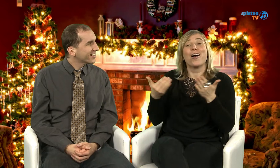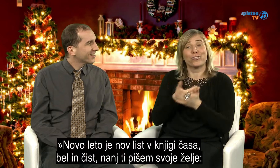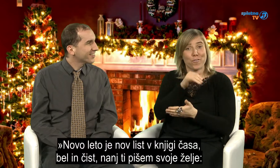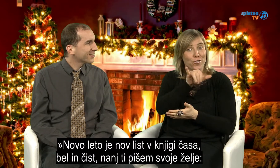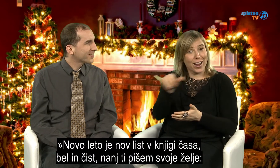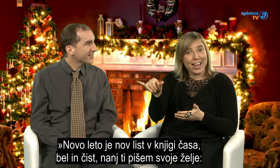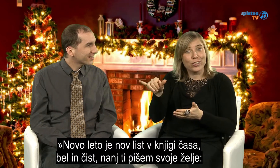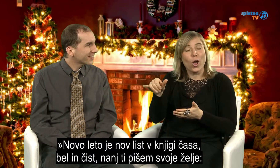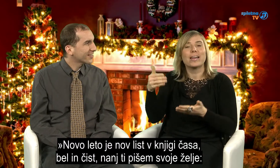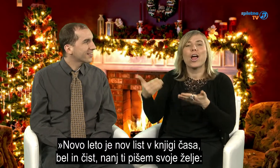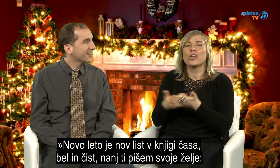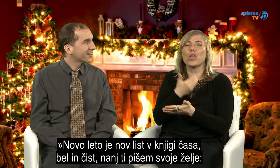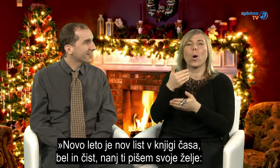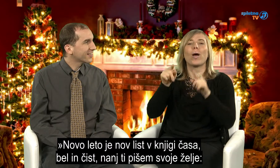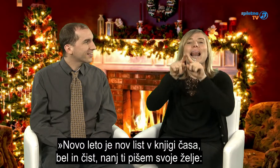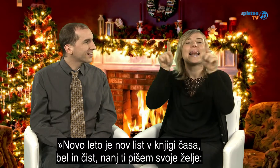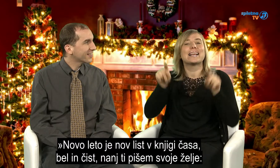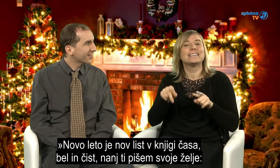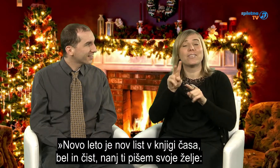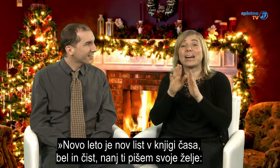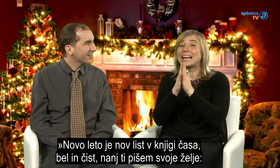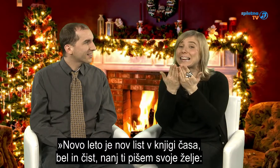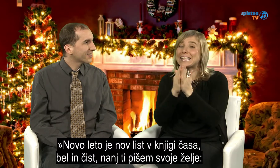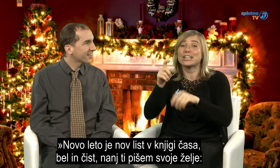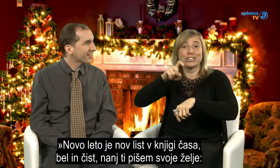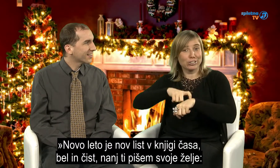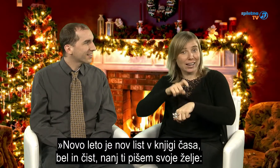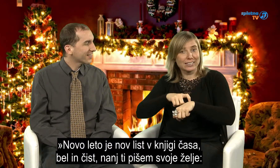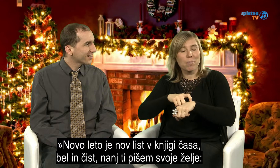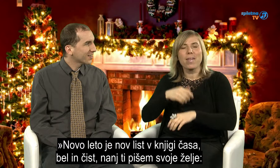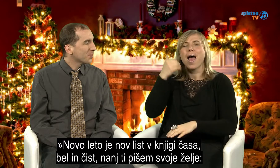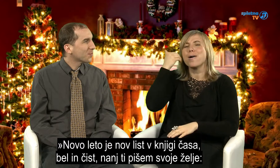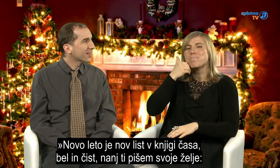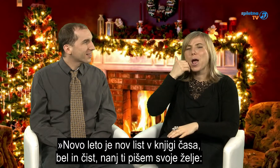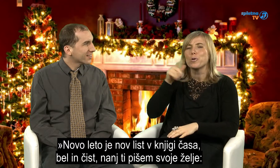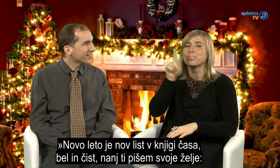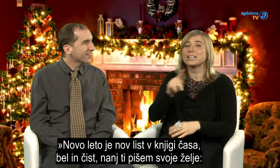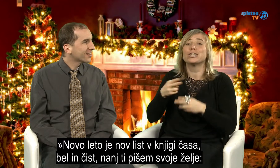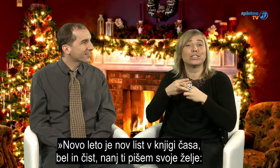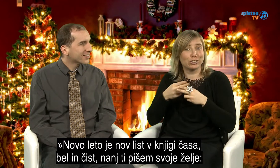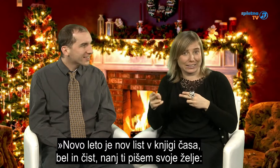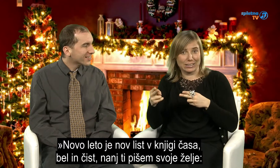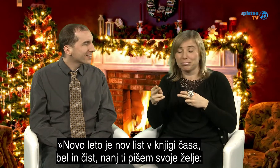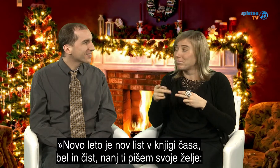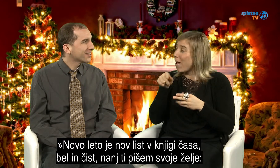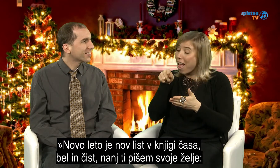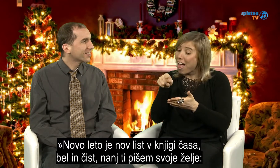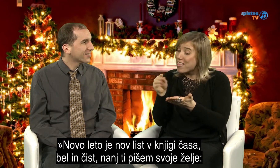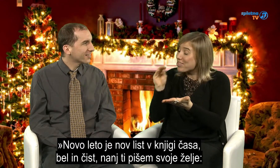Novo leto je nov list v knjigi časa, bel in čist, nanj ti pišem svoje želje, mir, ljubezen in